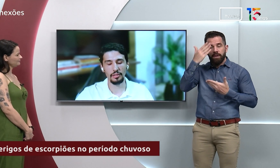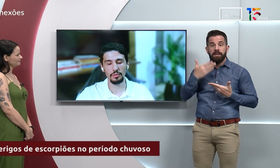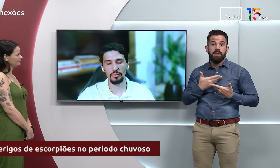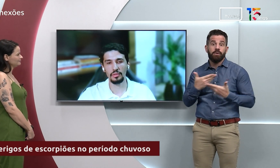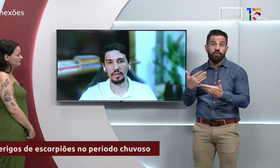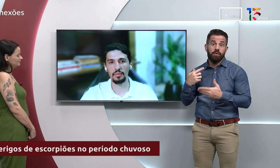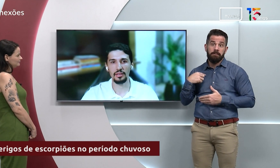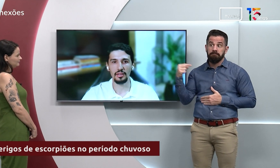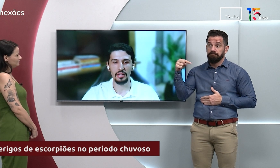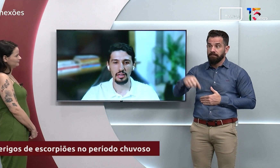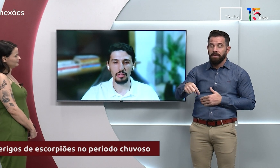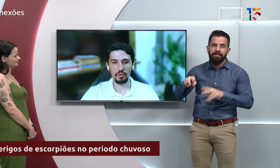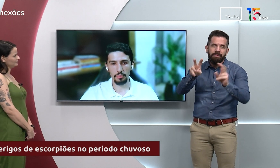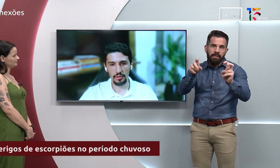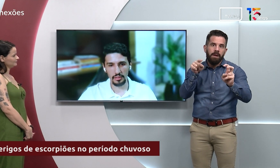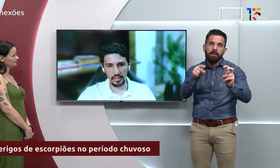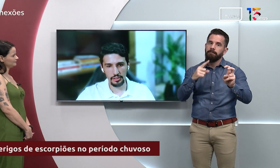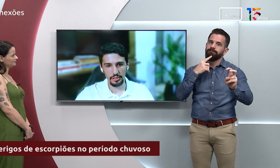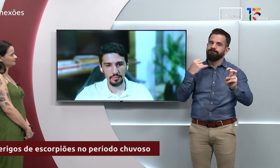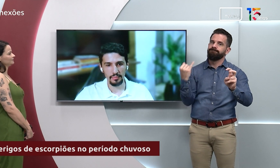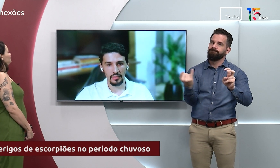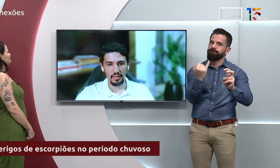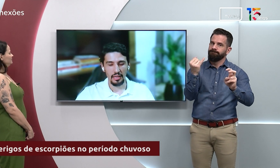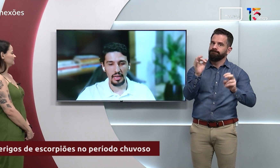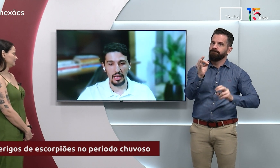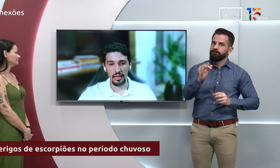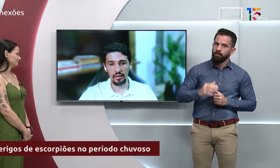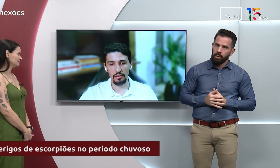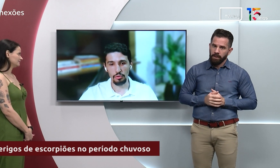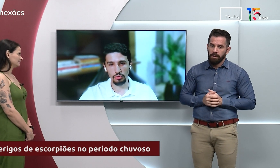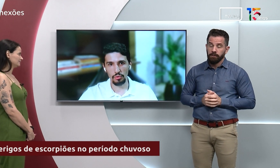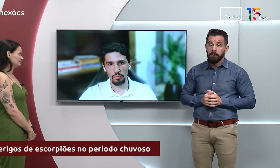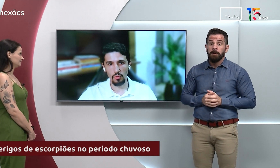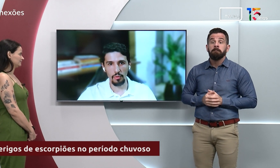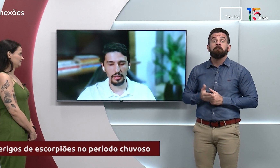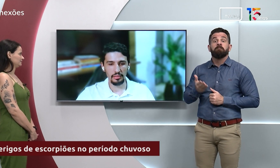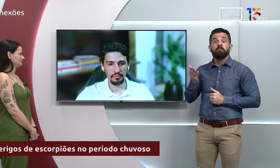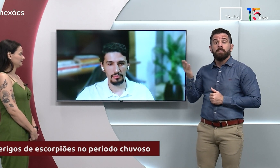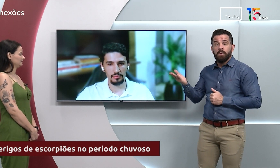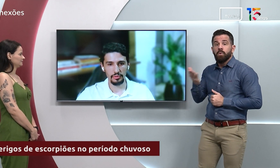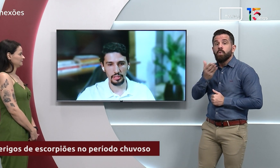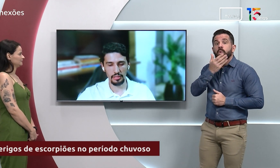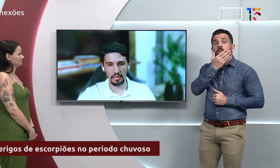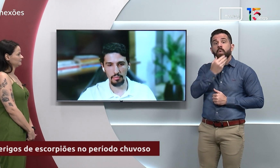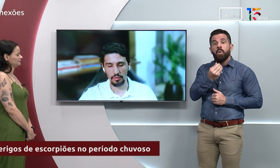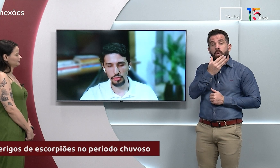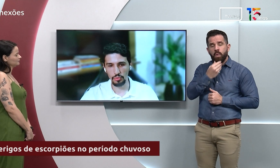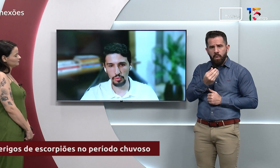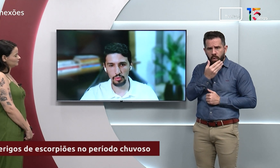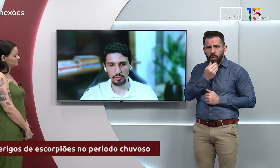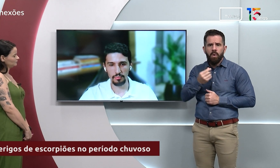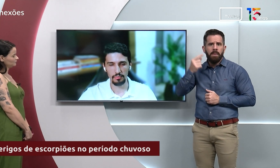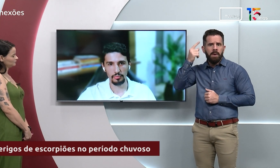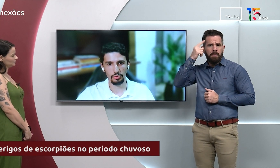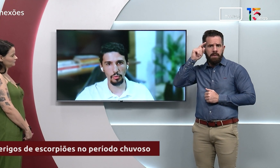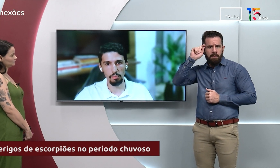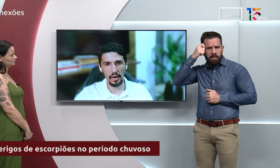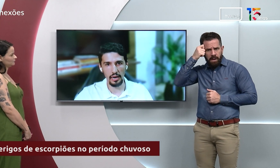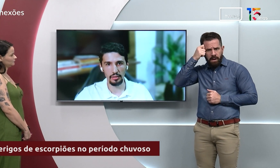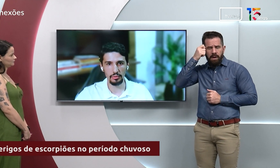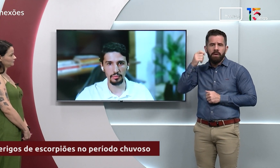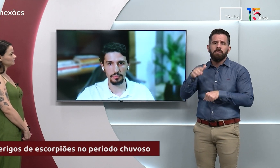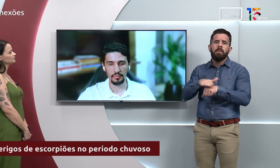convite para falar sobre um tema tão importante. Eu sou um homem de cabelo escuro,